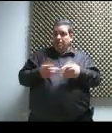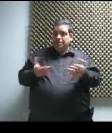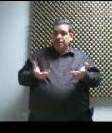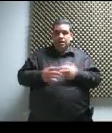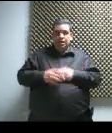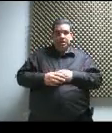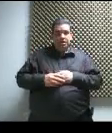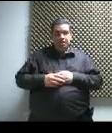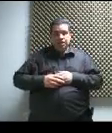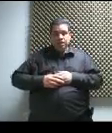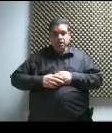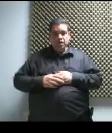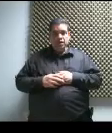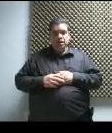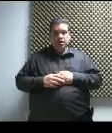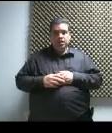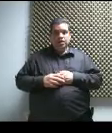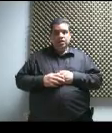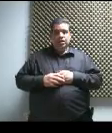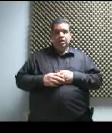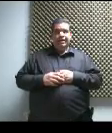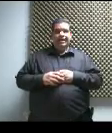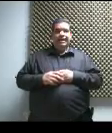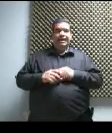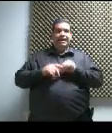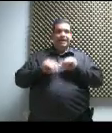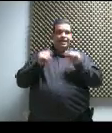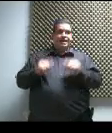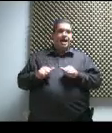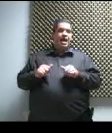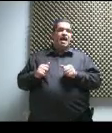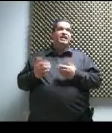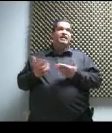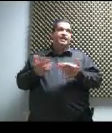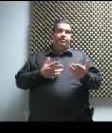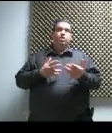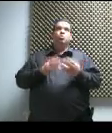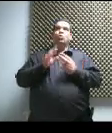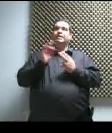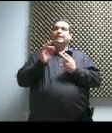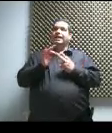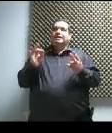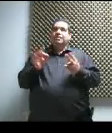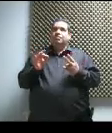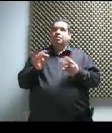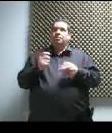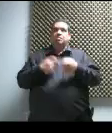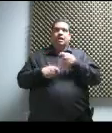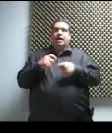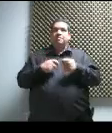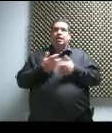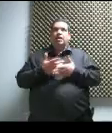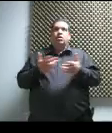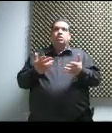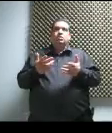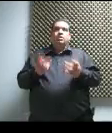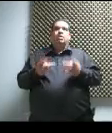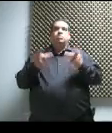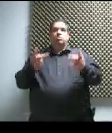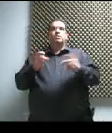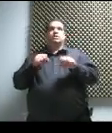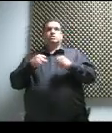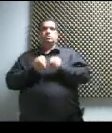Entonces, uno tiene que llevar el arte para tratar... Como alternativa, Como alternativa, o sea, hay una propuesta también social.